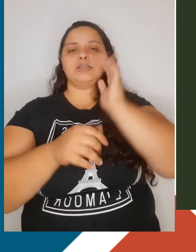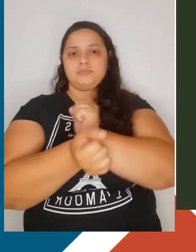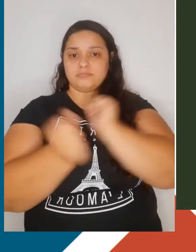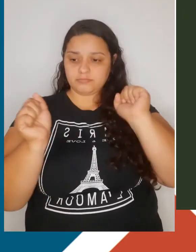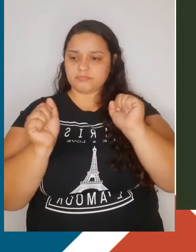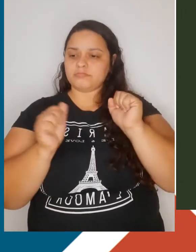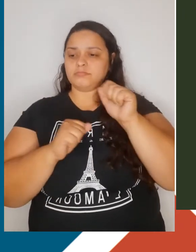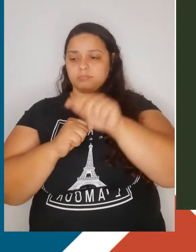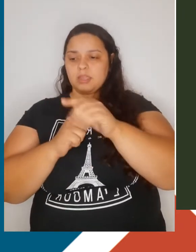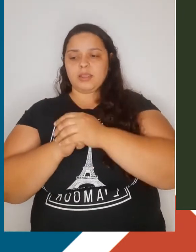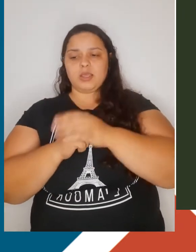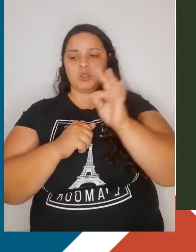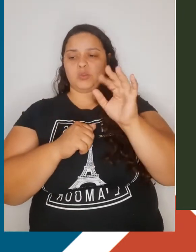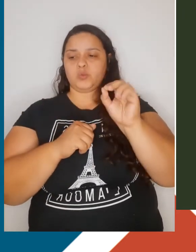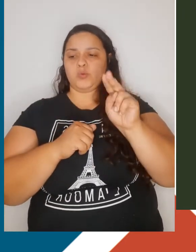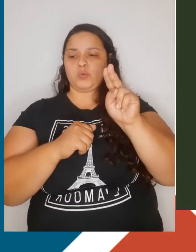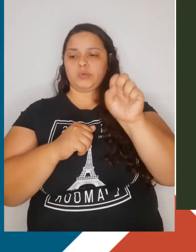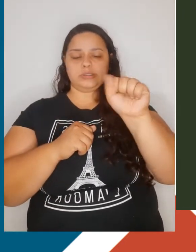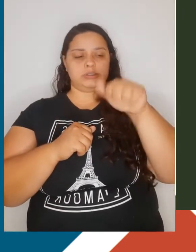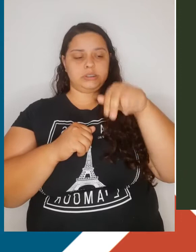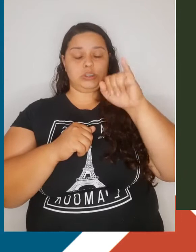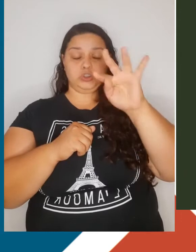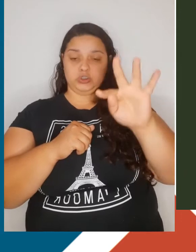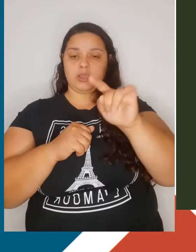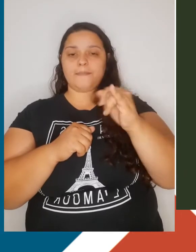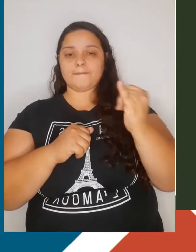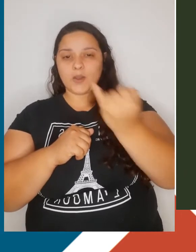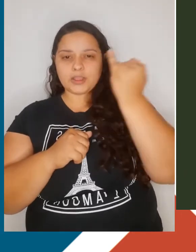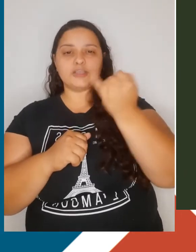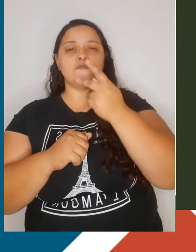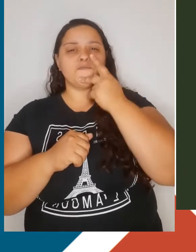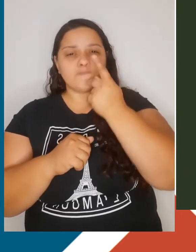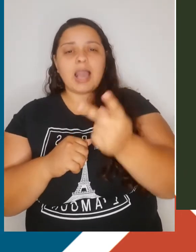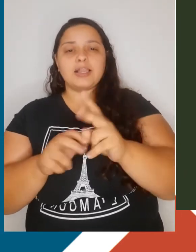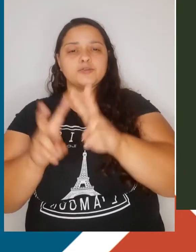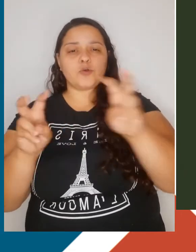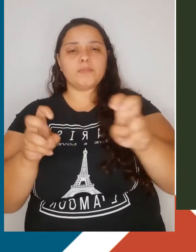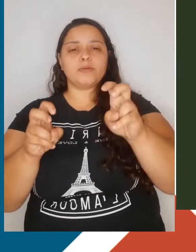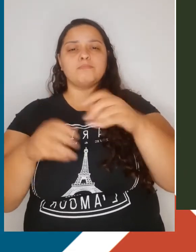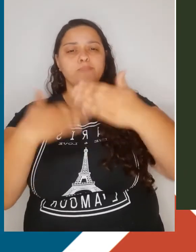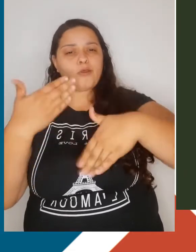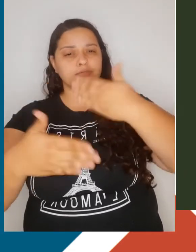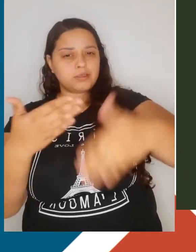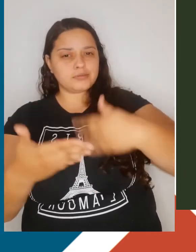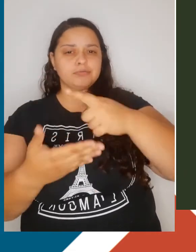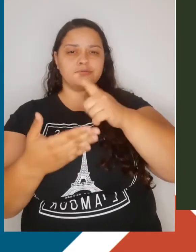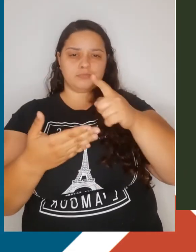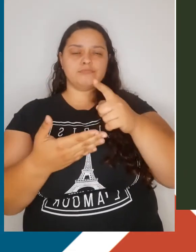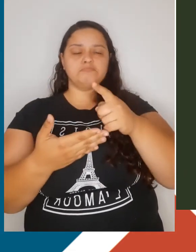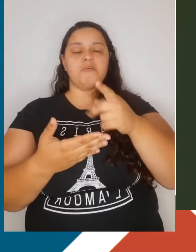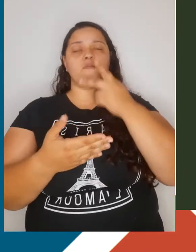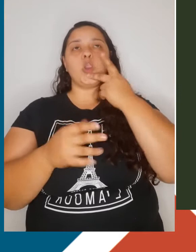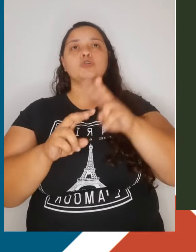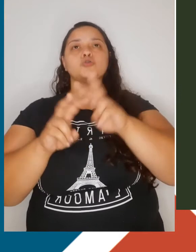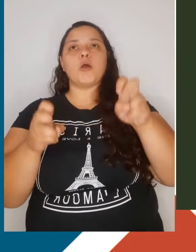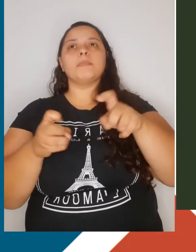escravidão. A fala de Toussaint Louverture nos indica uma das características mais fundamentais do processo de independência do Haiti: a